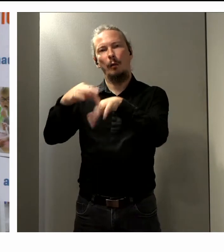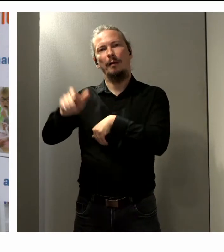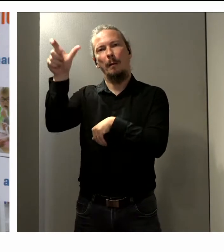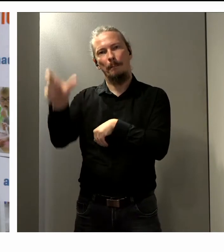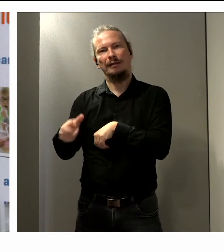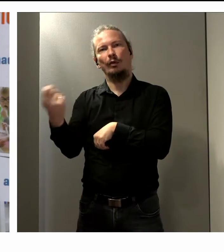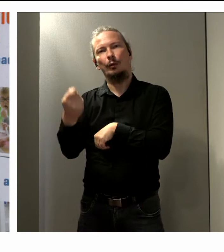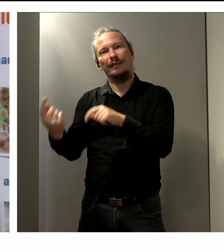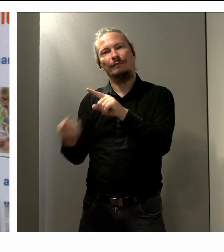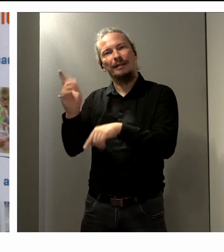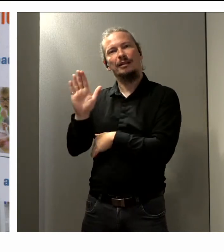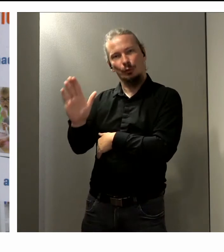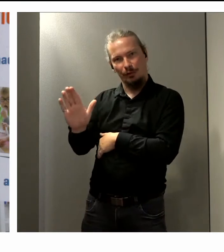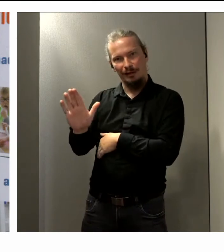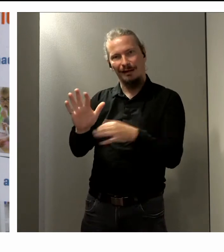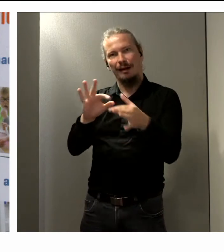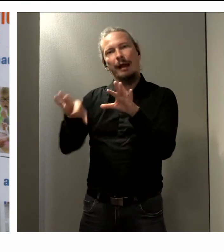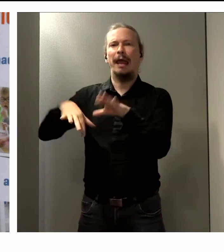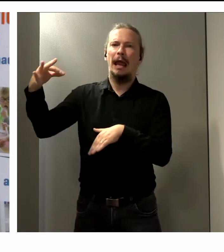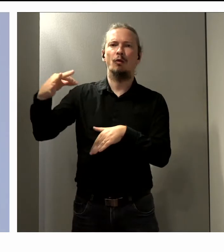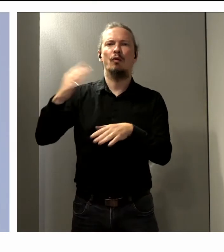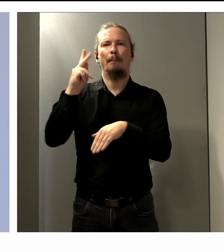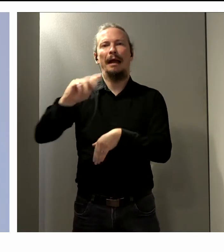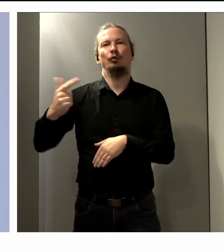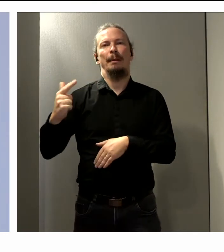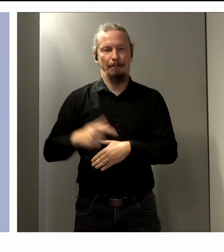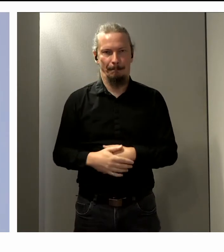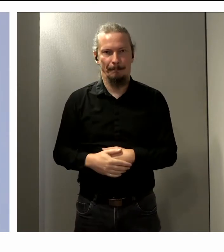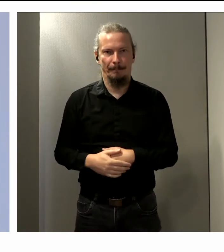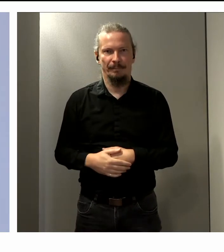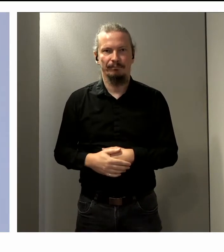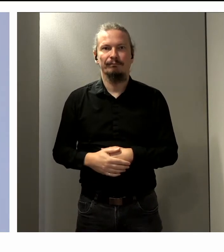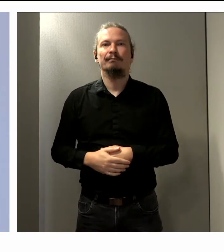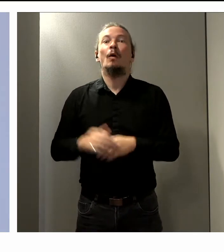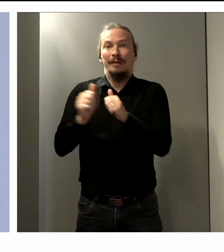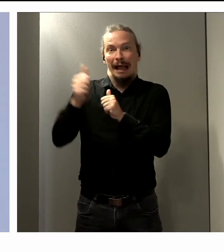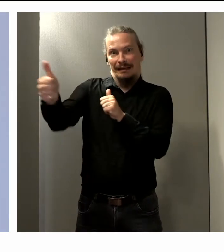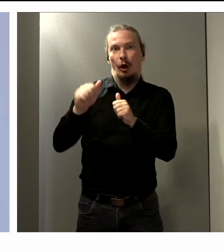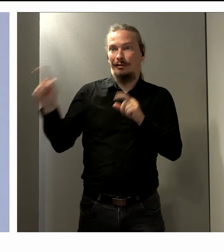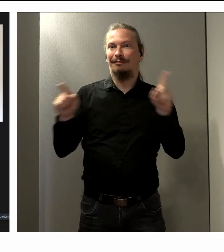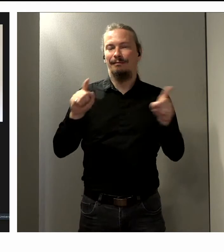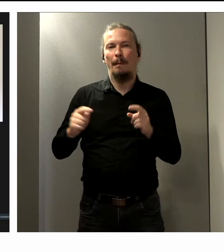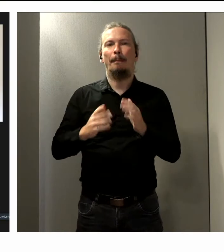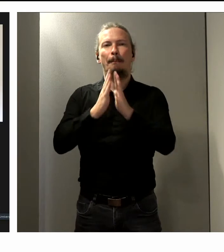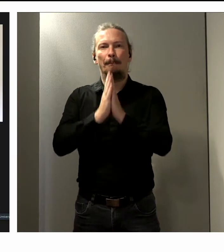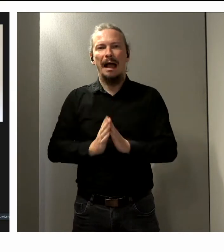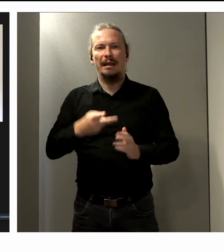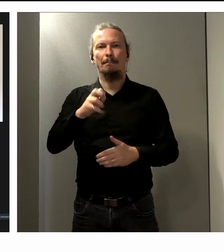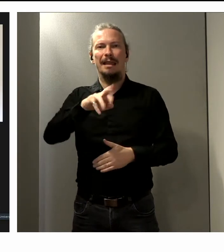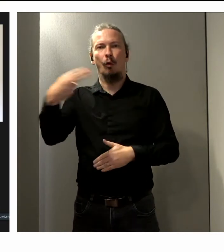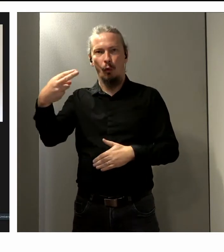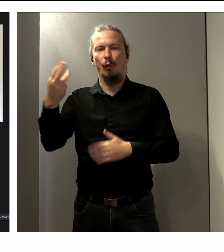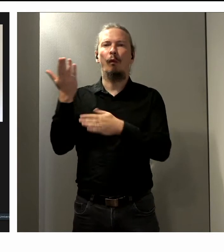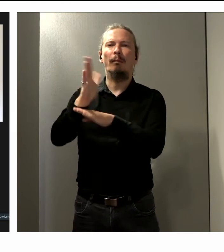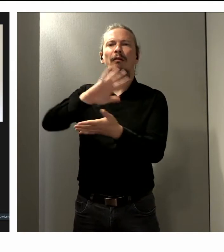besoins éducatifs particuliers et élue du 12e arrondissement. Et puis nous avons avec nous, à distance, Marie Piron,